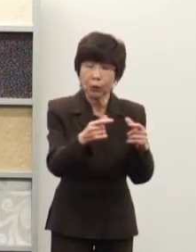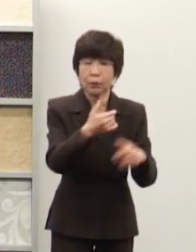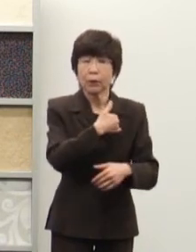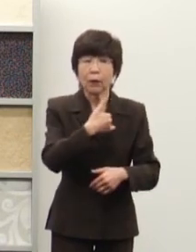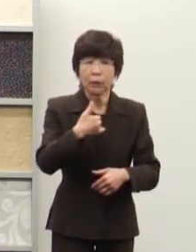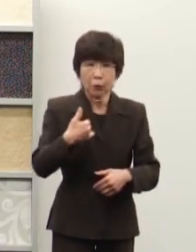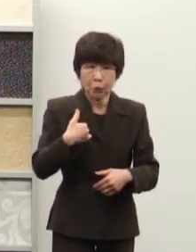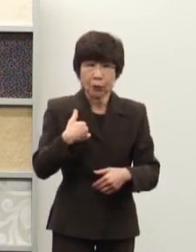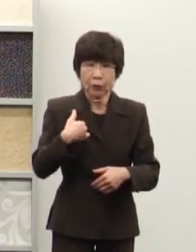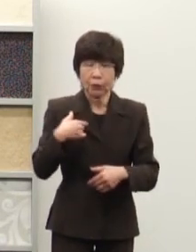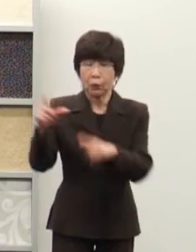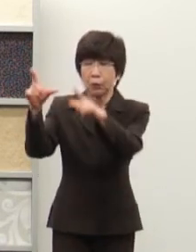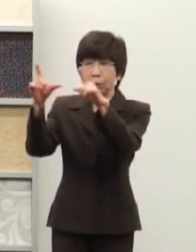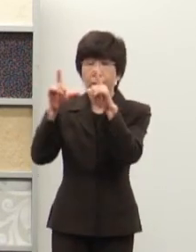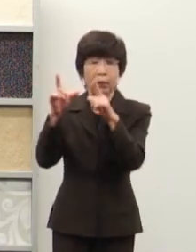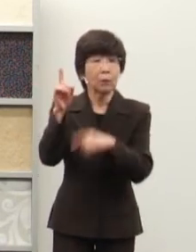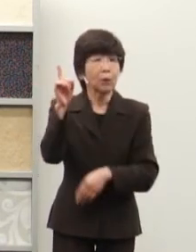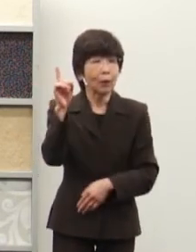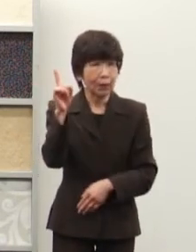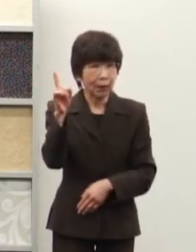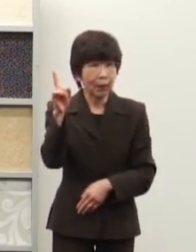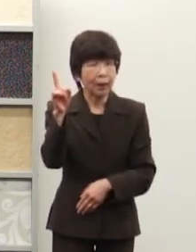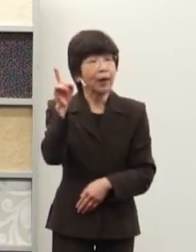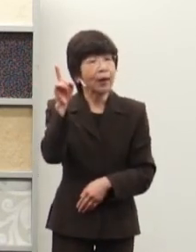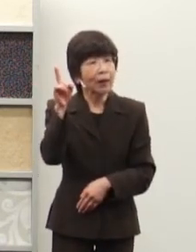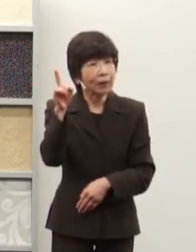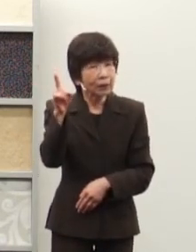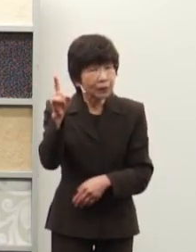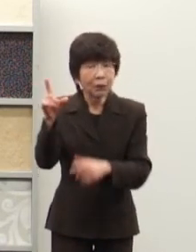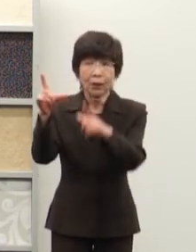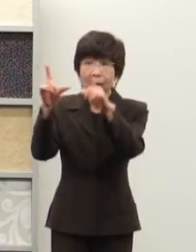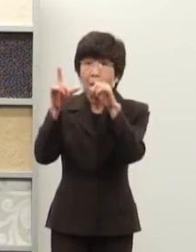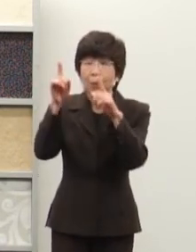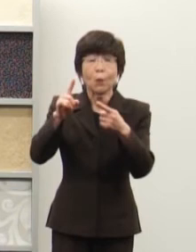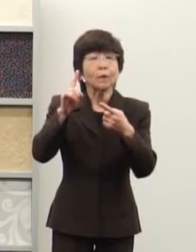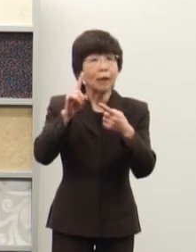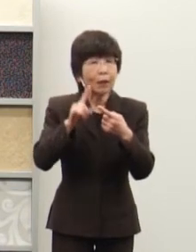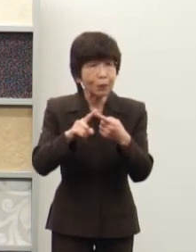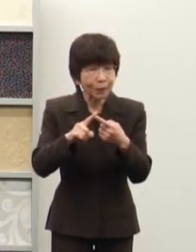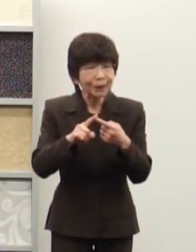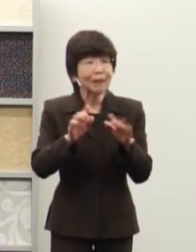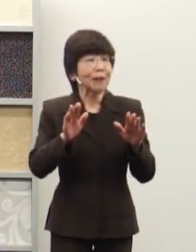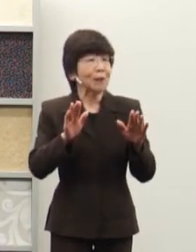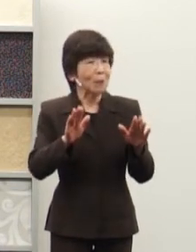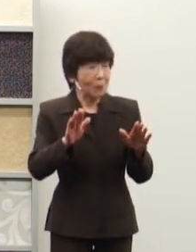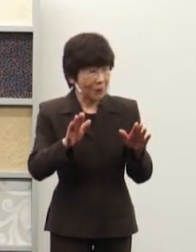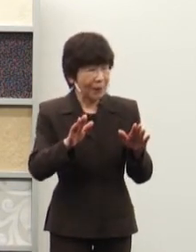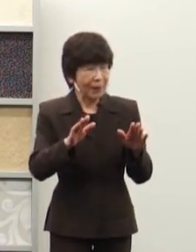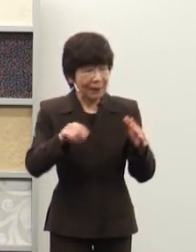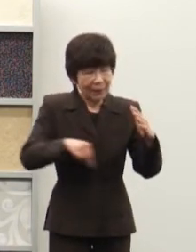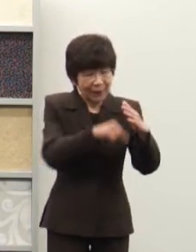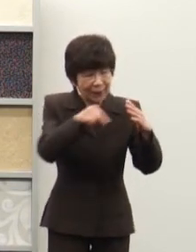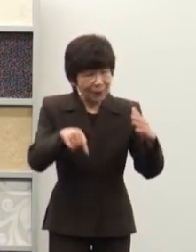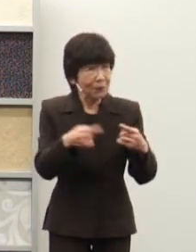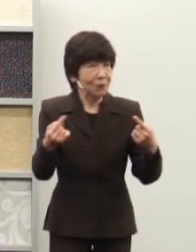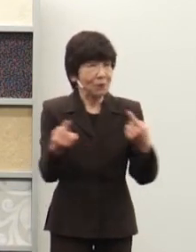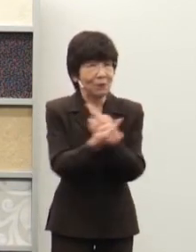が示されておりますので、この最新の知見のエビデンスも考慮いたしまして、今回、改定をしたところ